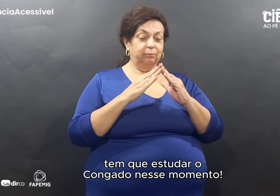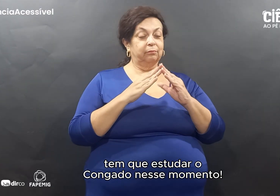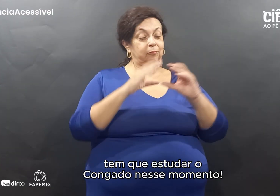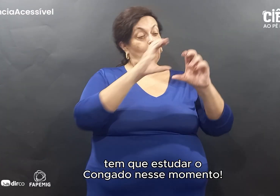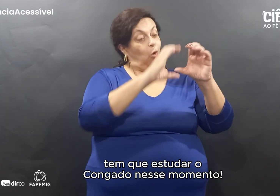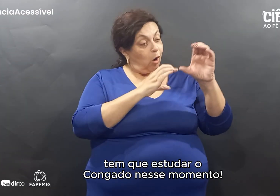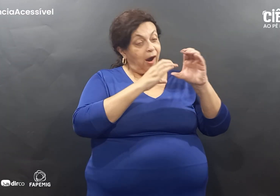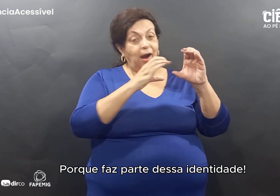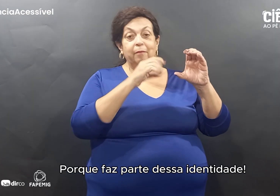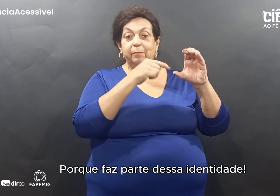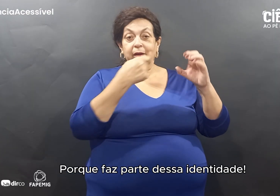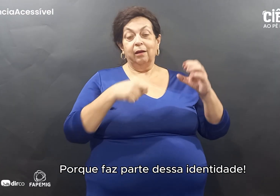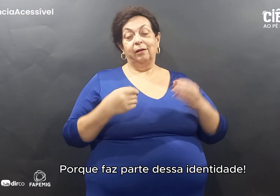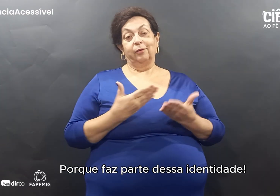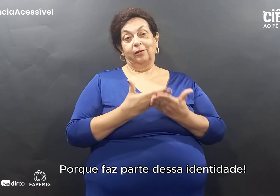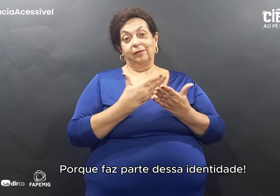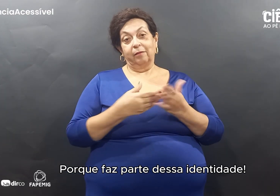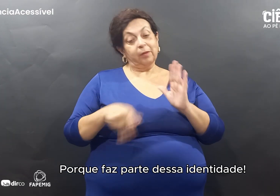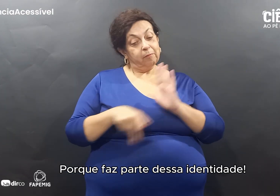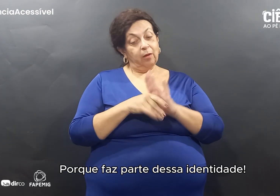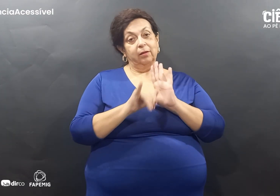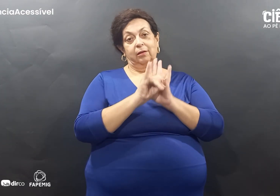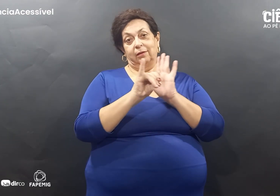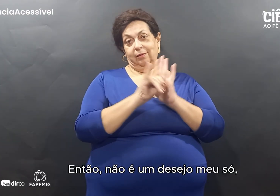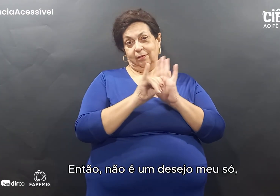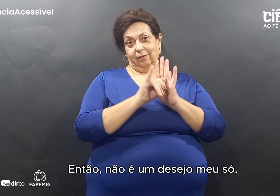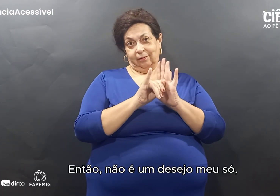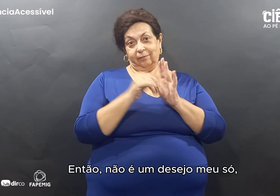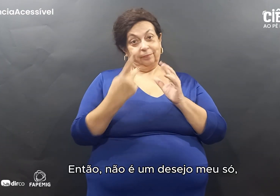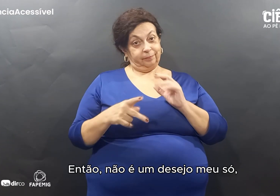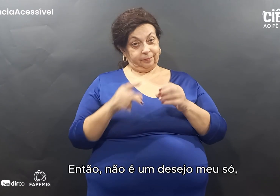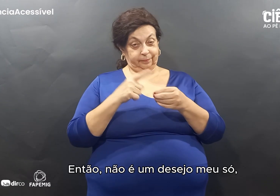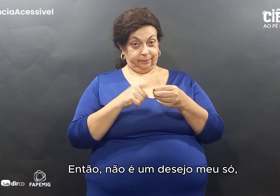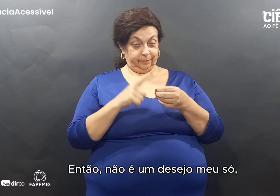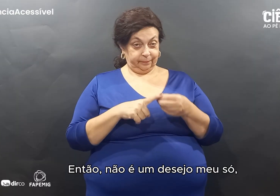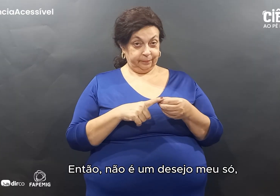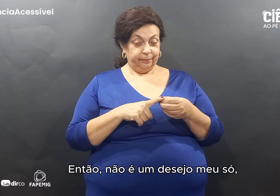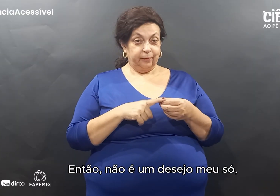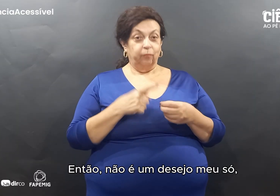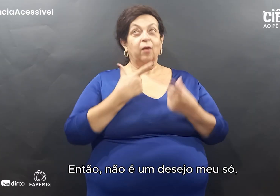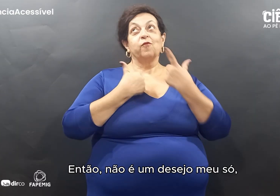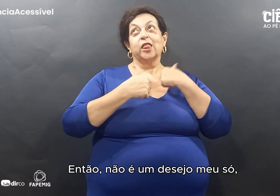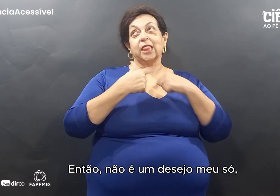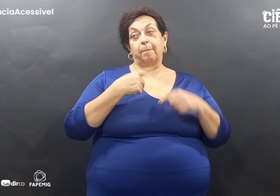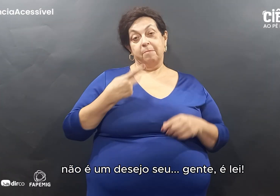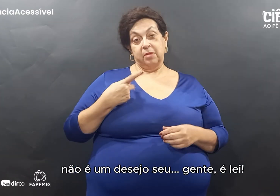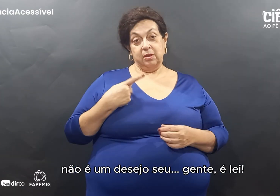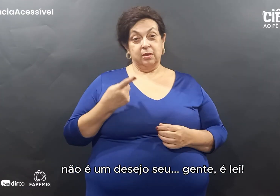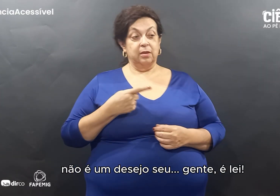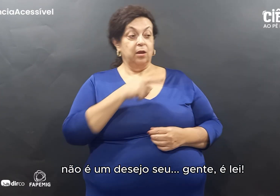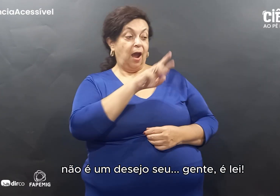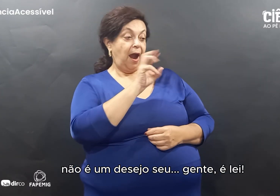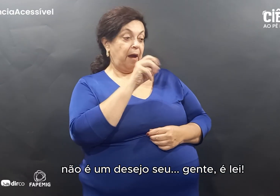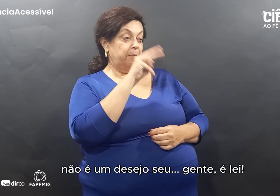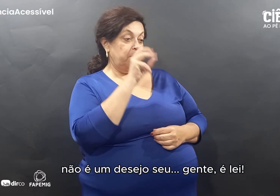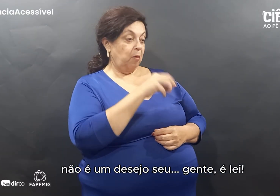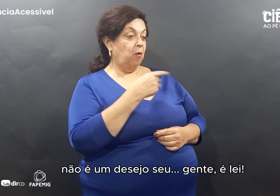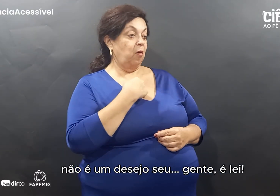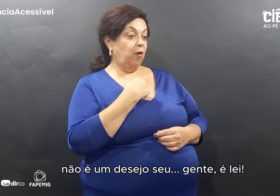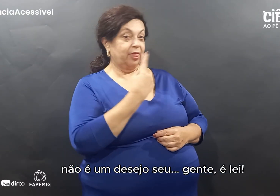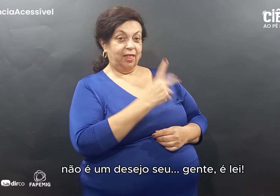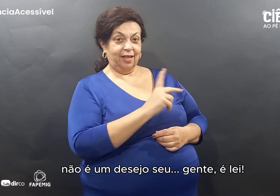Congado nesse momento, porque faz parte dessa identidade. Então, não é um desejo meu só, não é um desejo